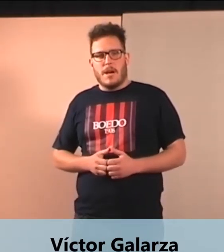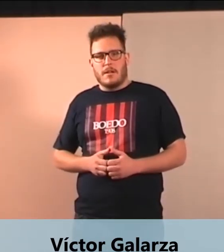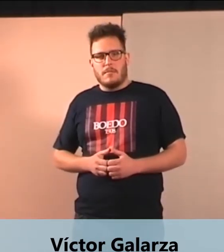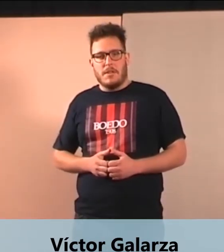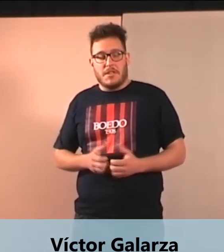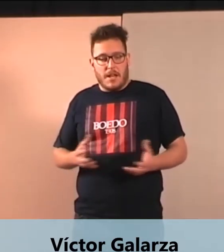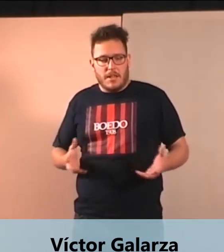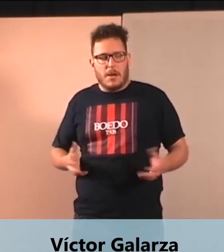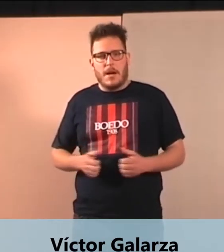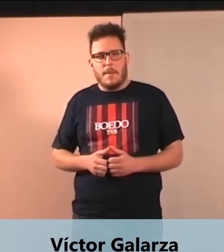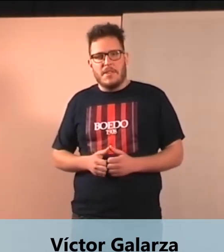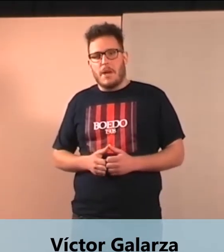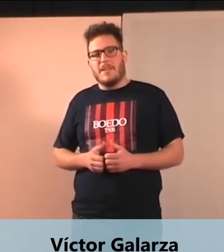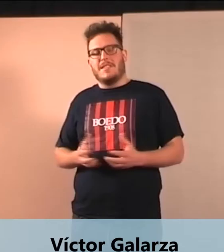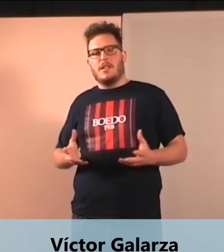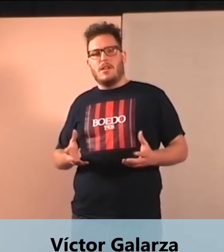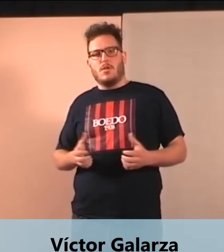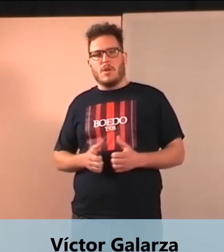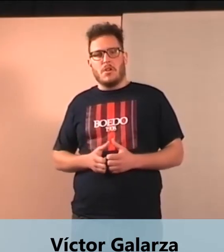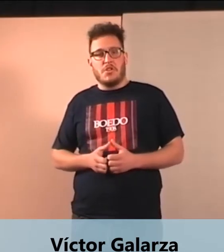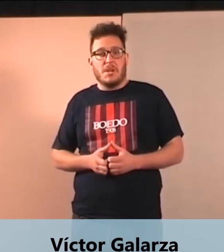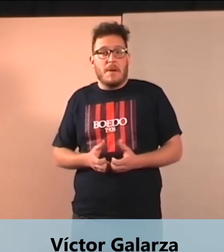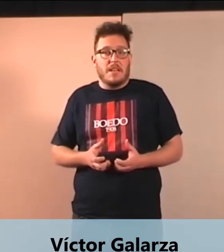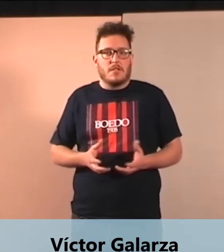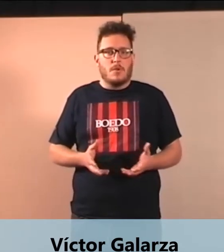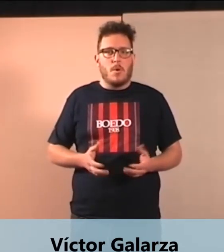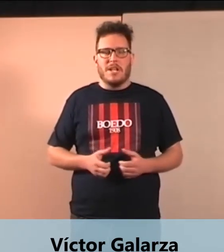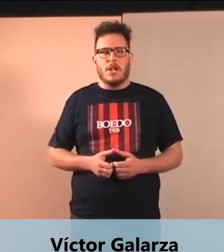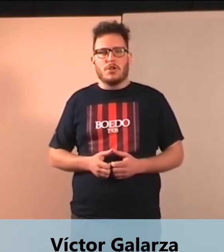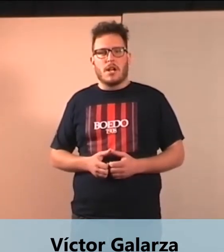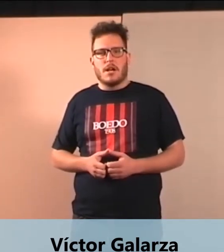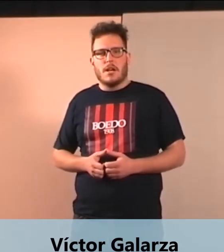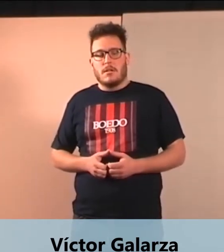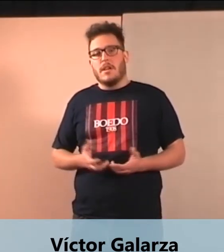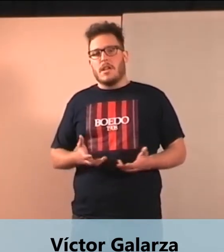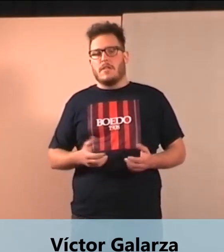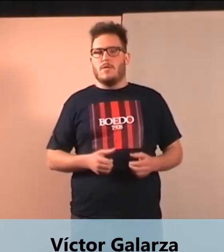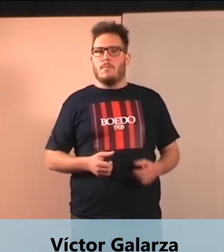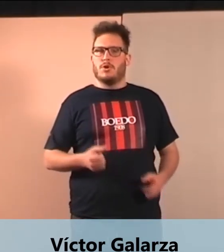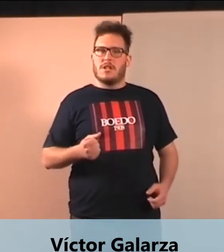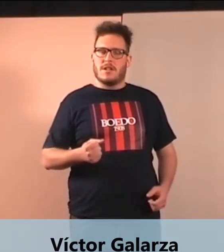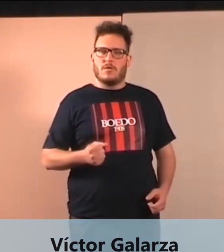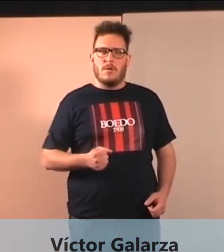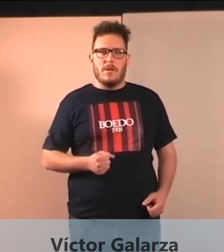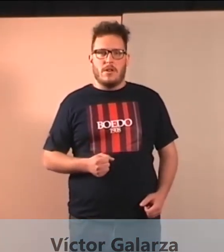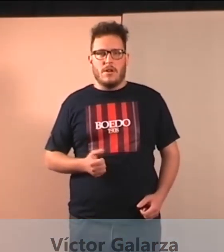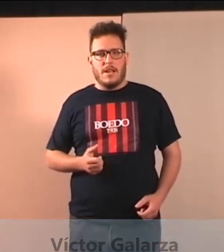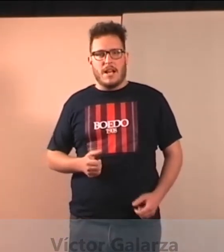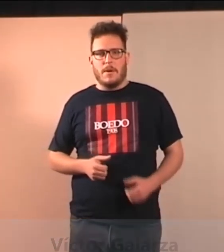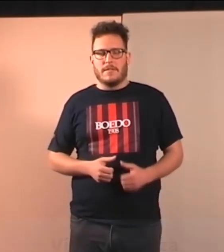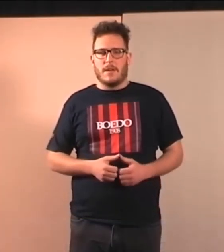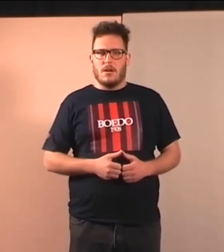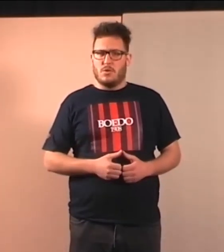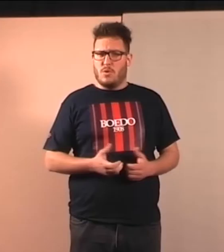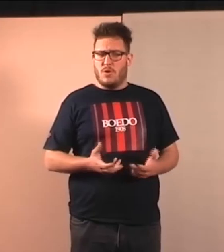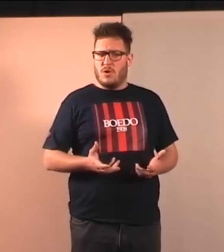fumar mientras había asistido una noche más, como cualquier otra Y recibió un botellazo de vidrio en la cabeza Tuvo